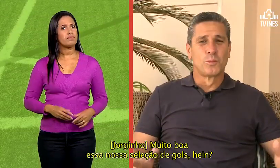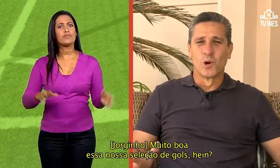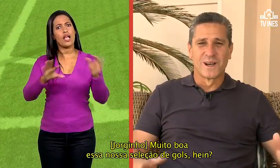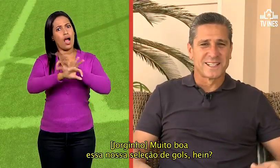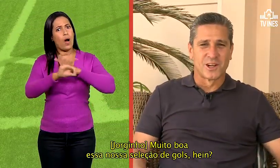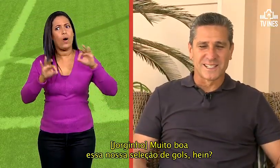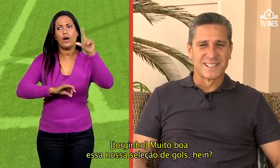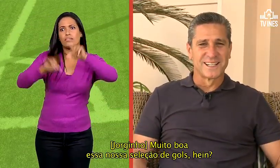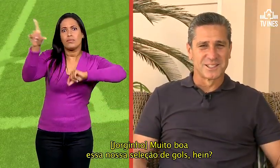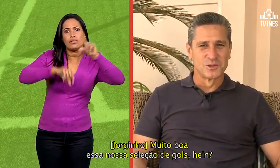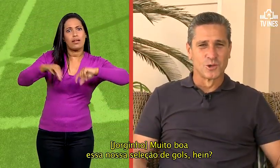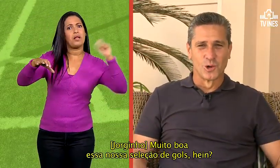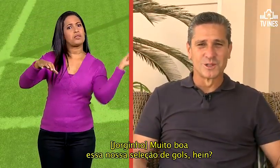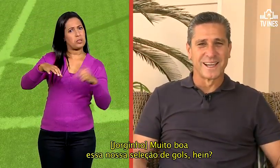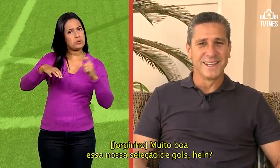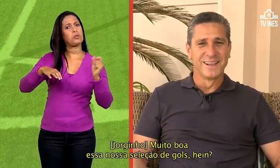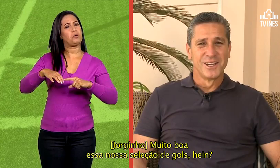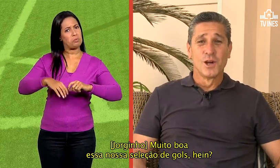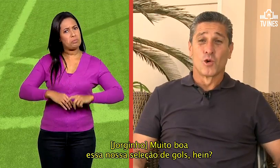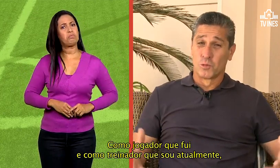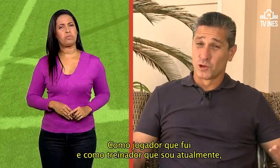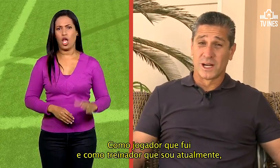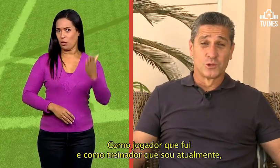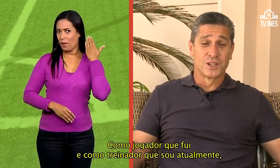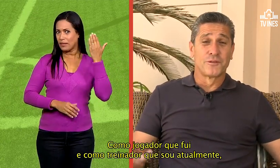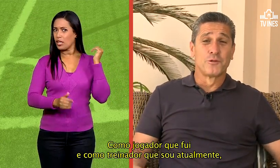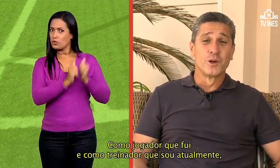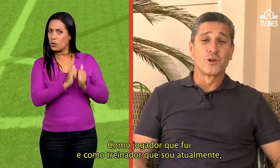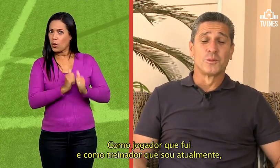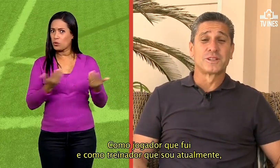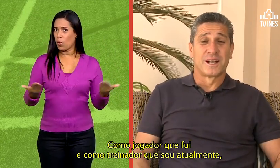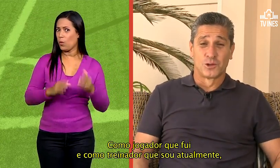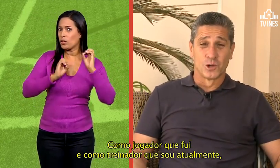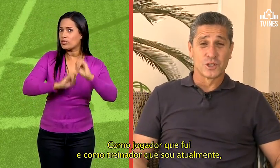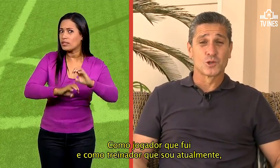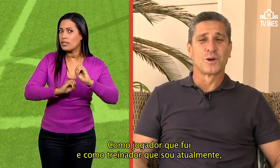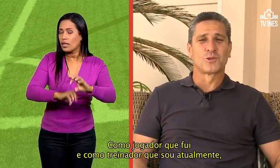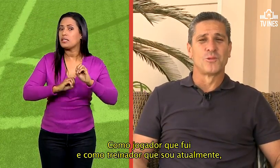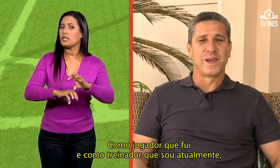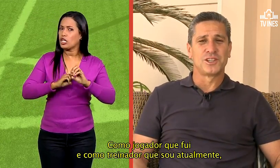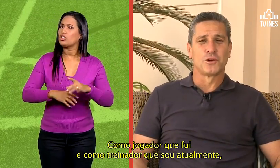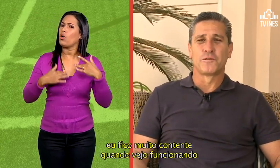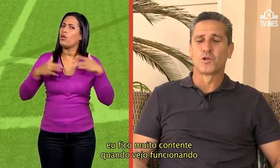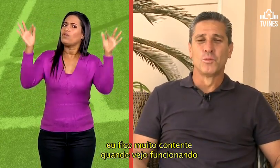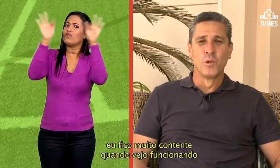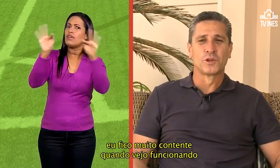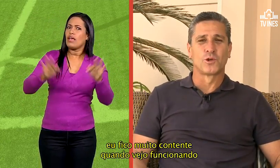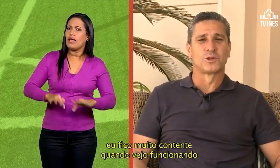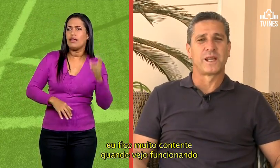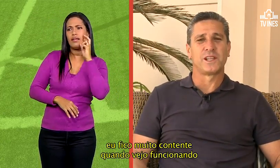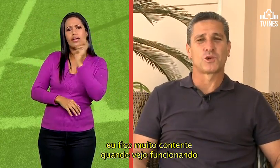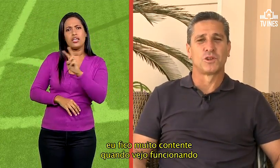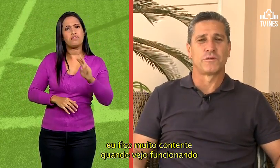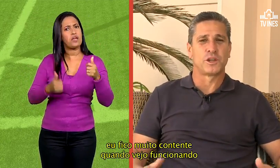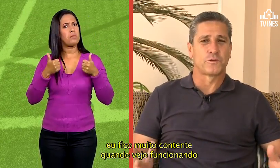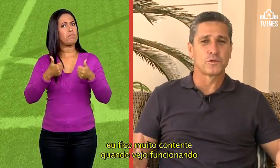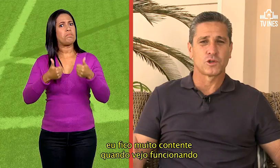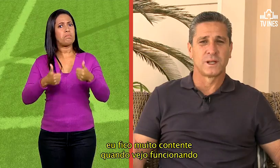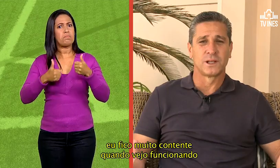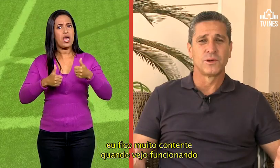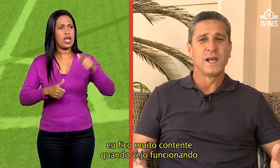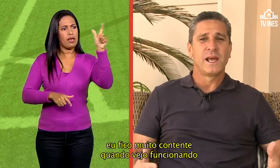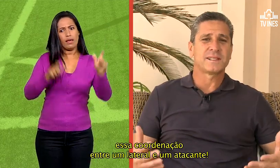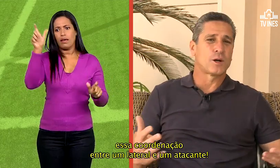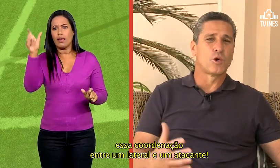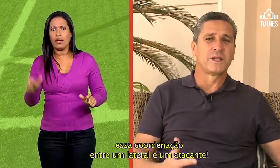Muito boa essa nossa seleção de gols, hein? Como jogador que fui, como treinador que sou atualmente, eu fico muito contente quando vejo